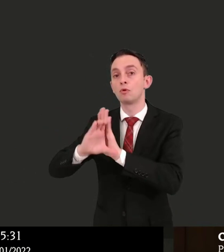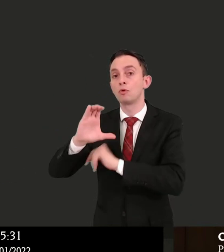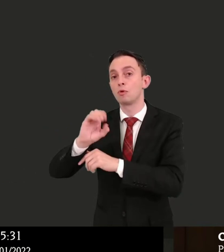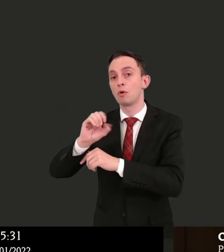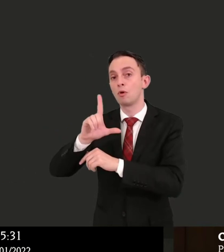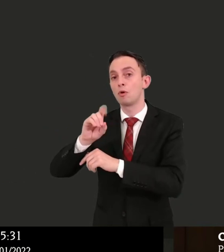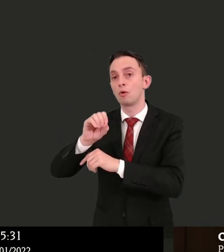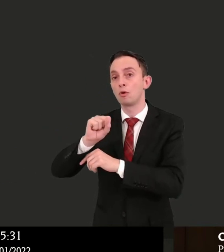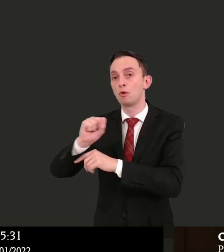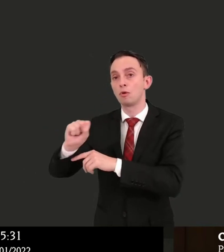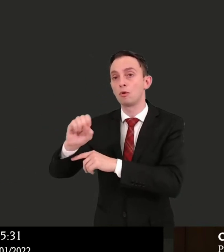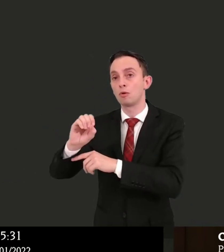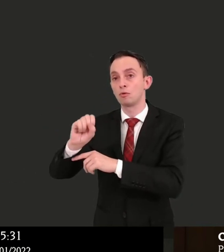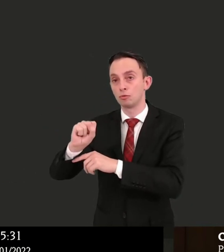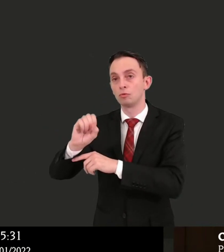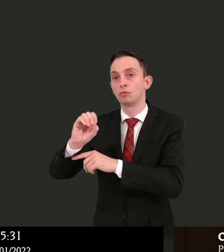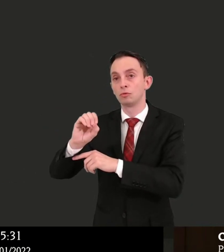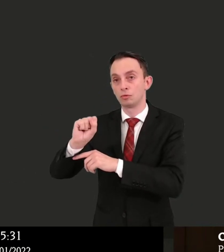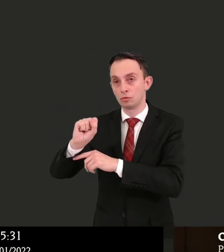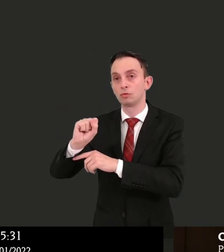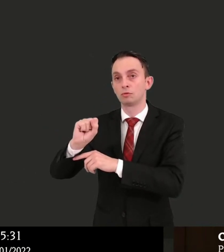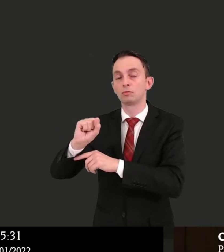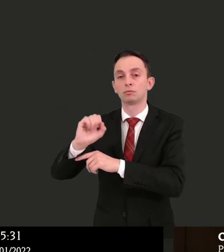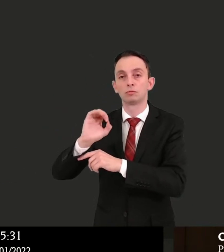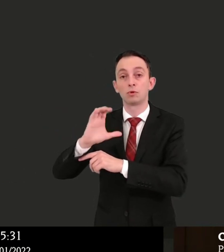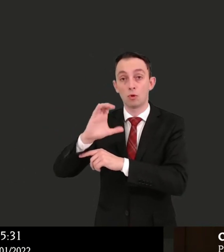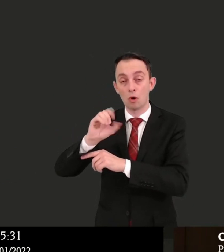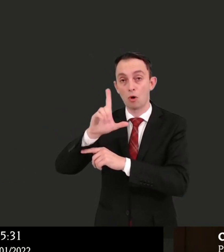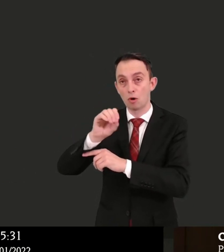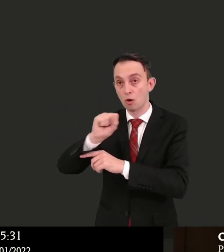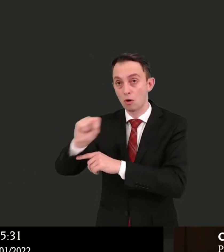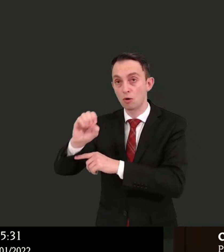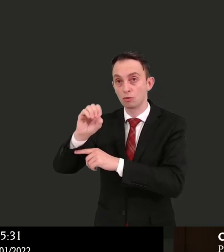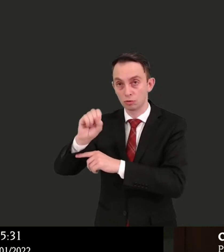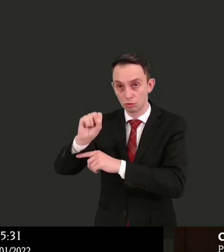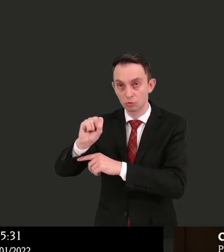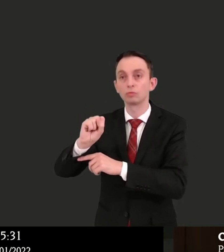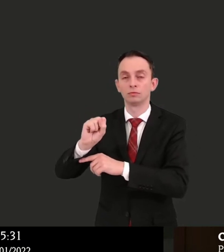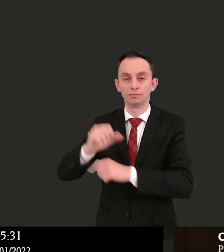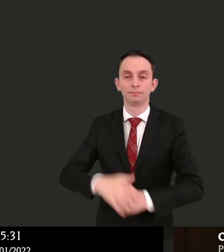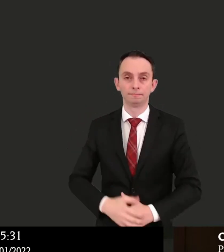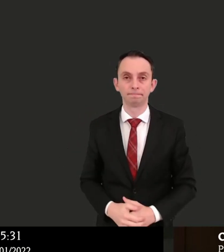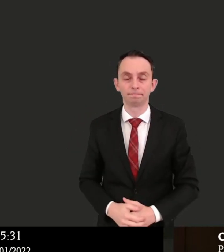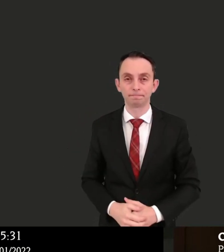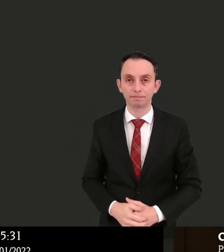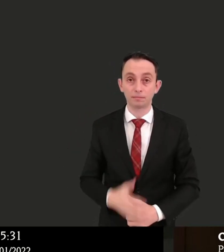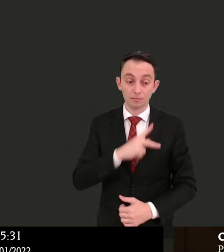ele encontrava dentro das propostas apresentadas no